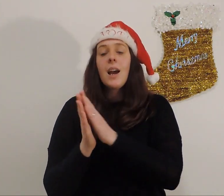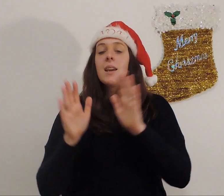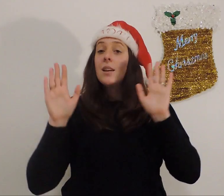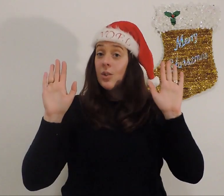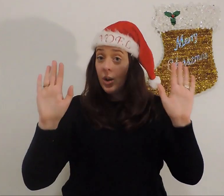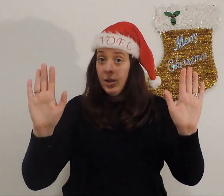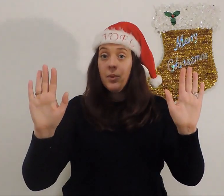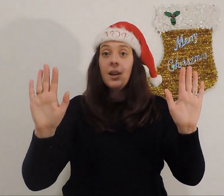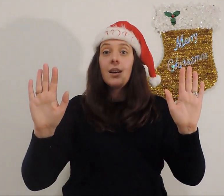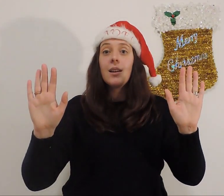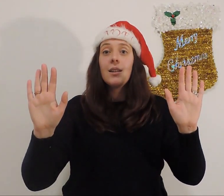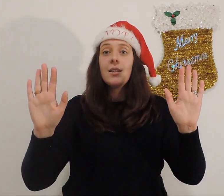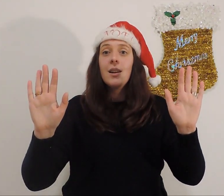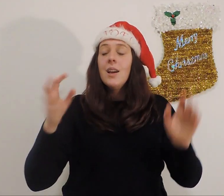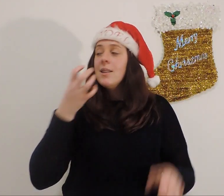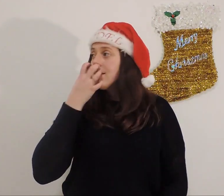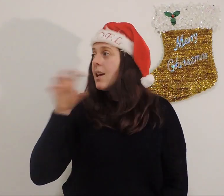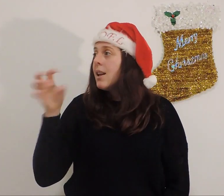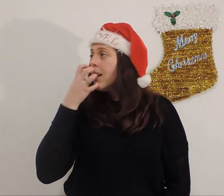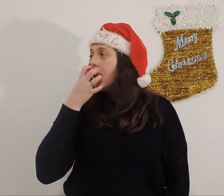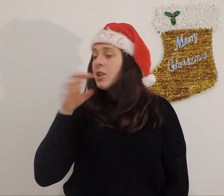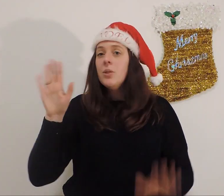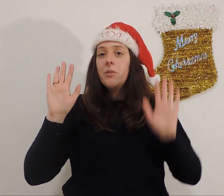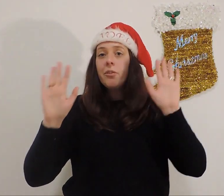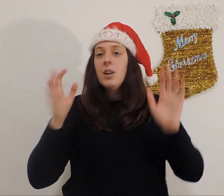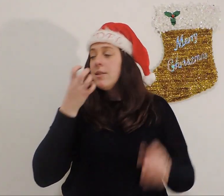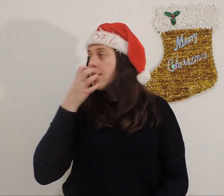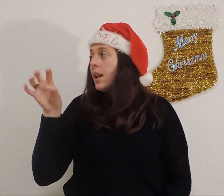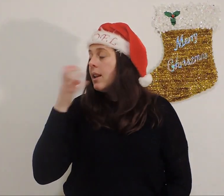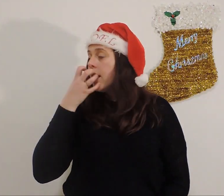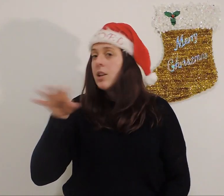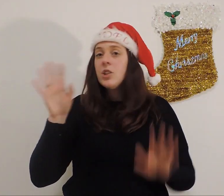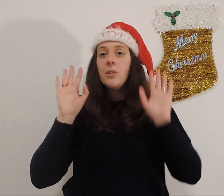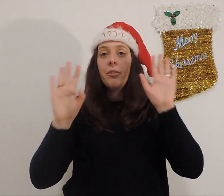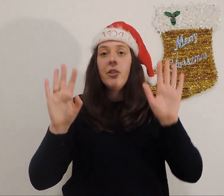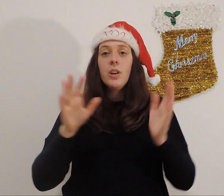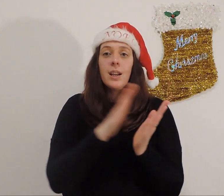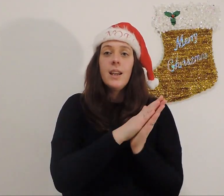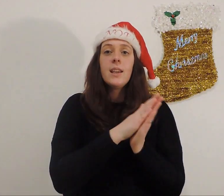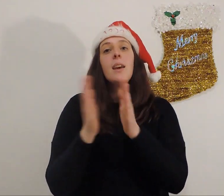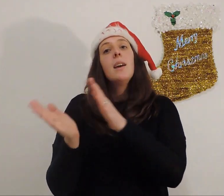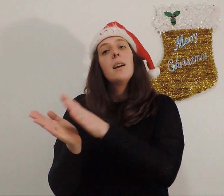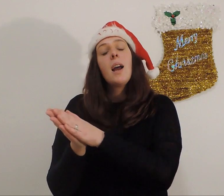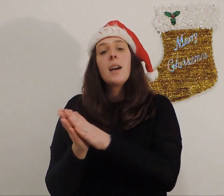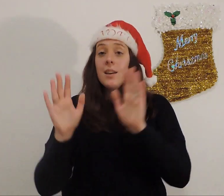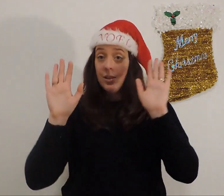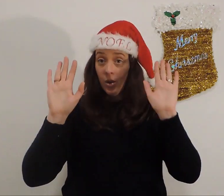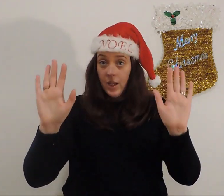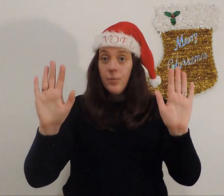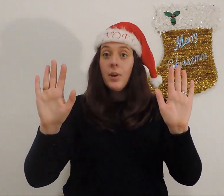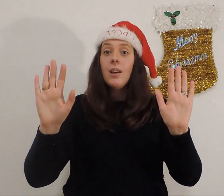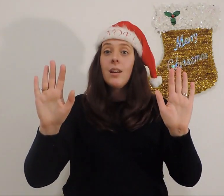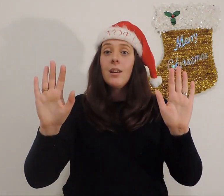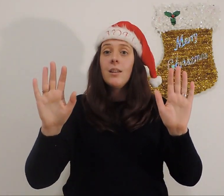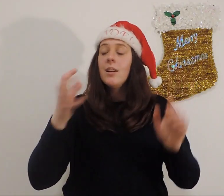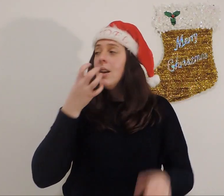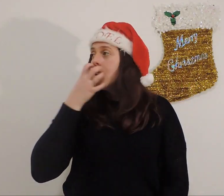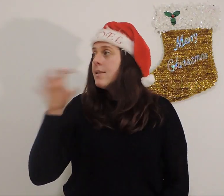clac, dans les mains. Ça les réchauffe, ça les réchauffe, clic, clac, dans les mains.